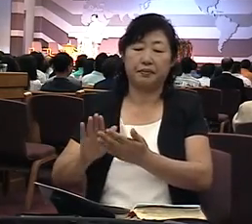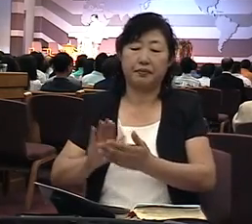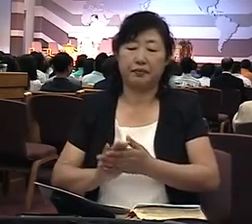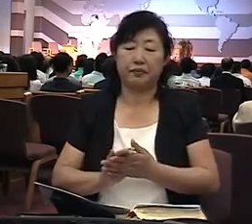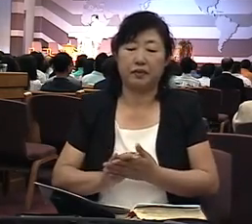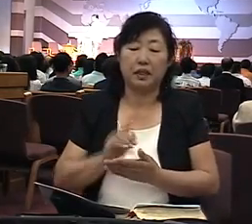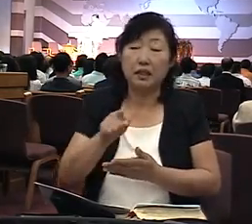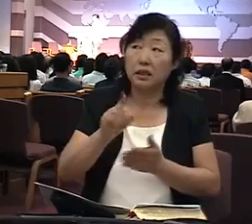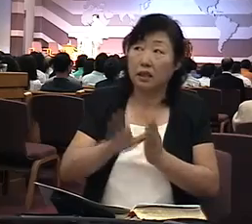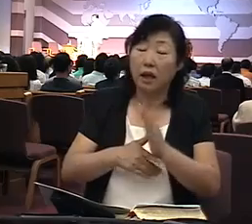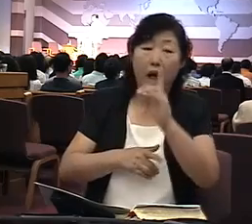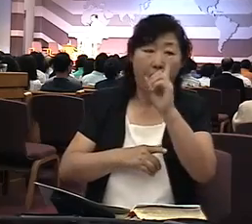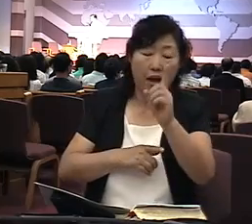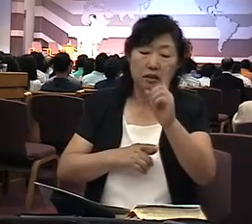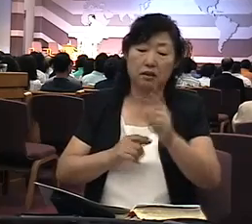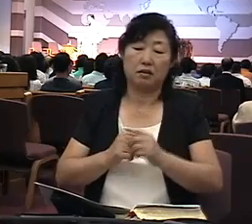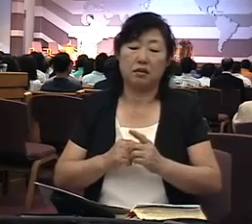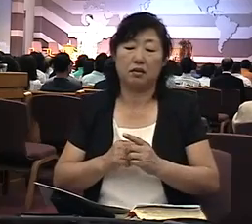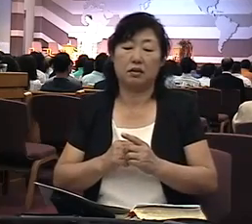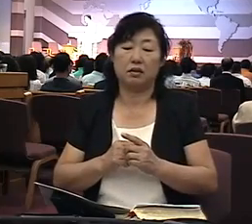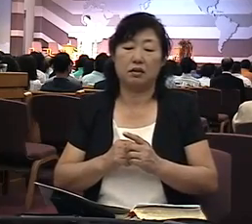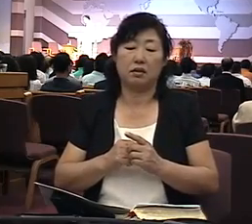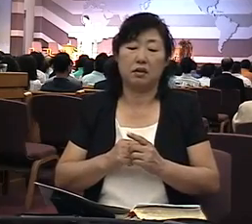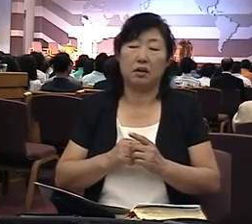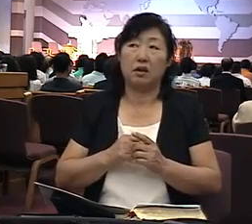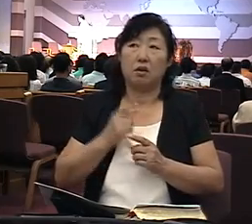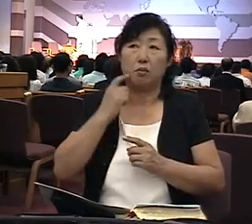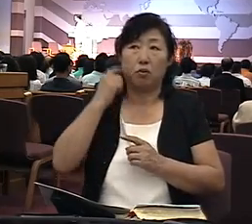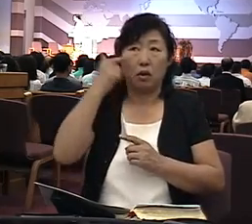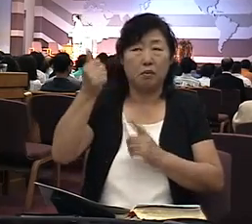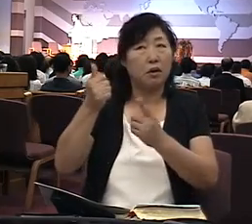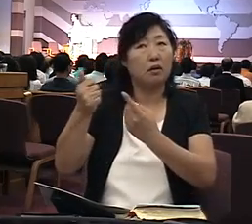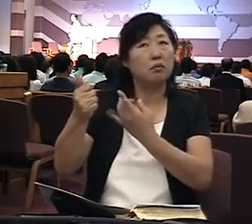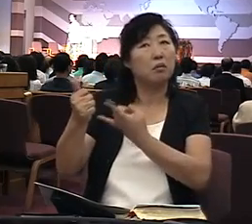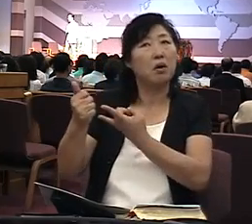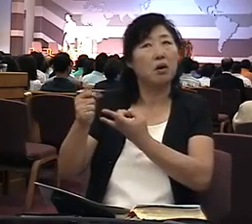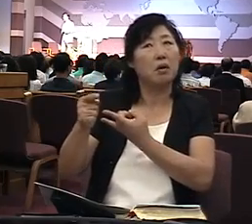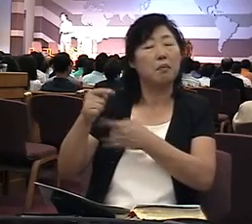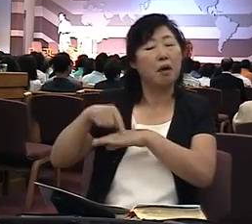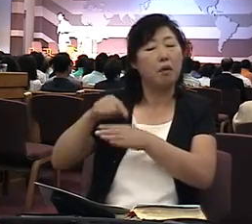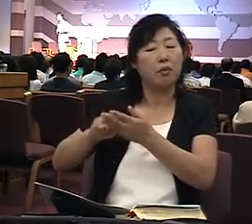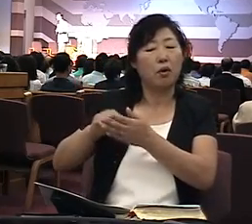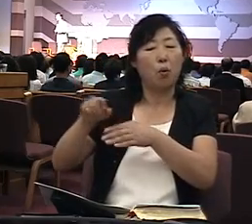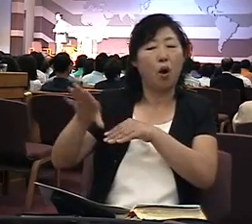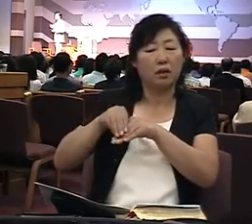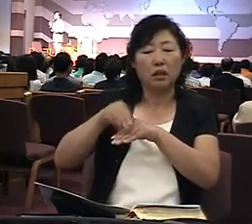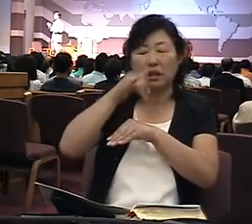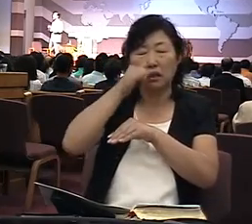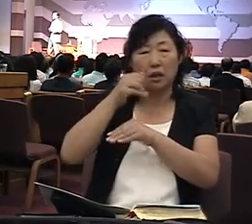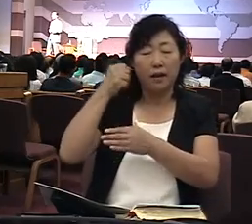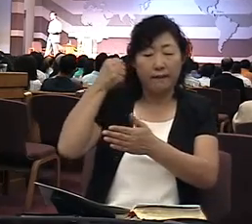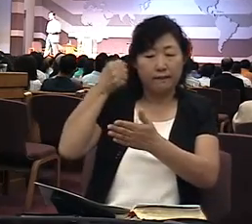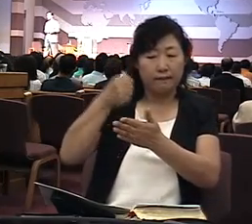그때 한 가지 저에게 이런 마음이 와닿았습니다. 결정적인 순간에 숫자가 중요한 게 아니고요,